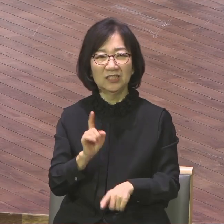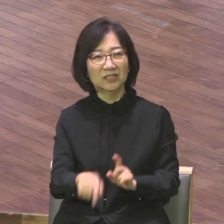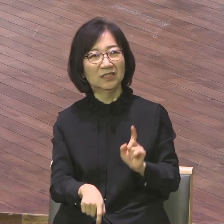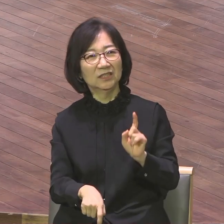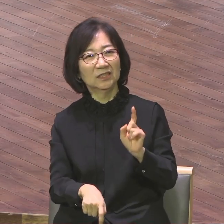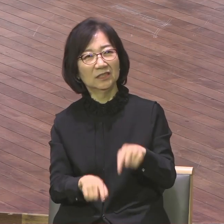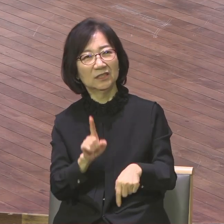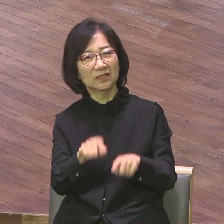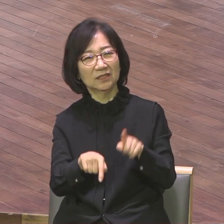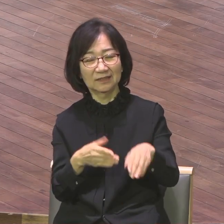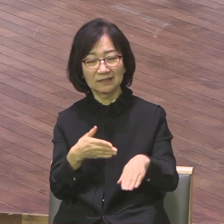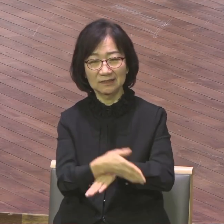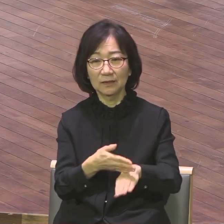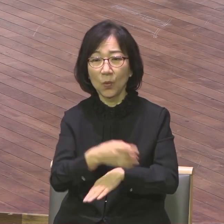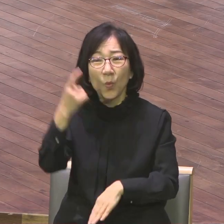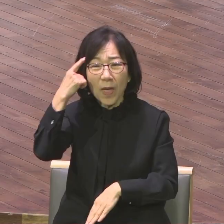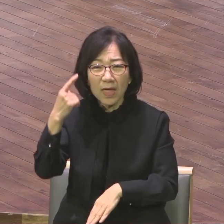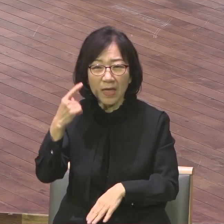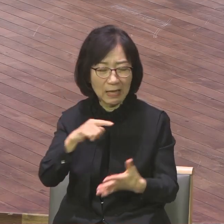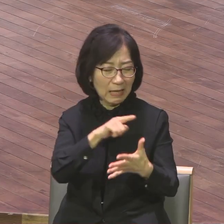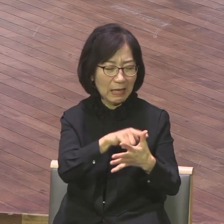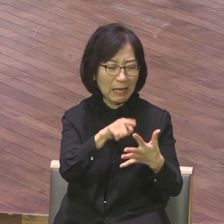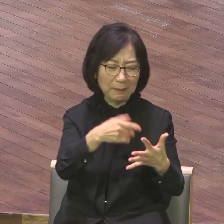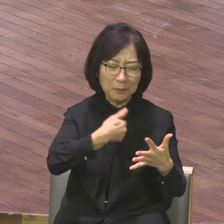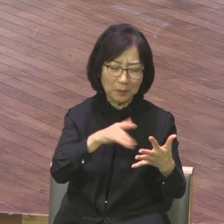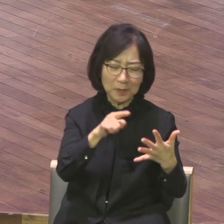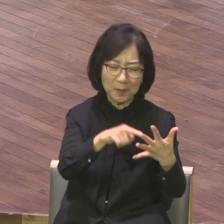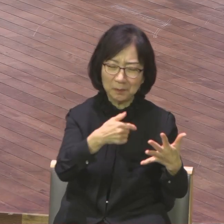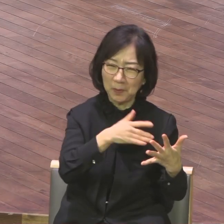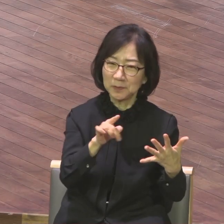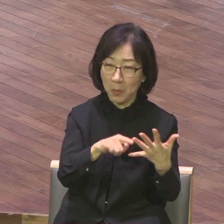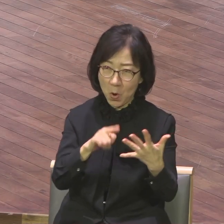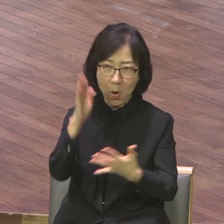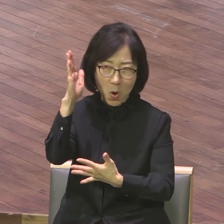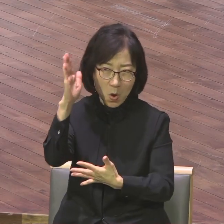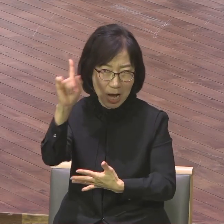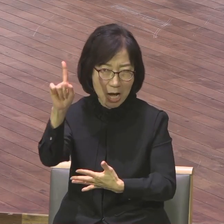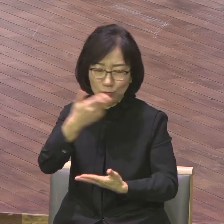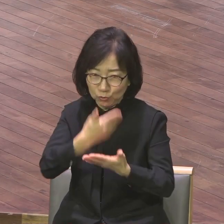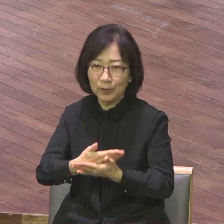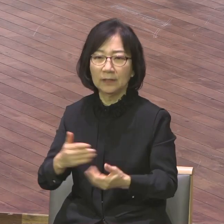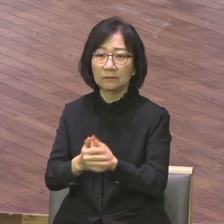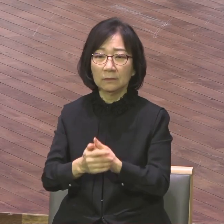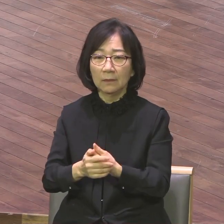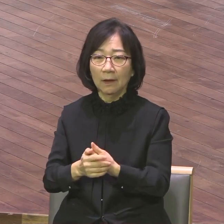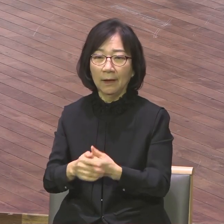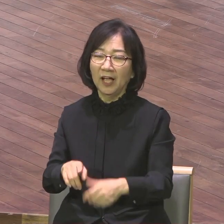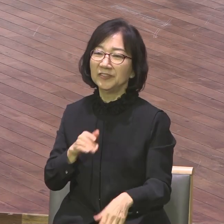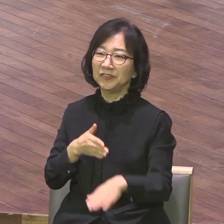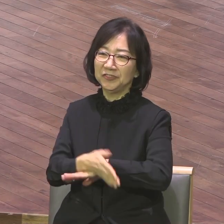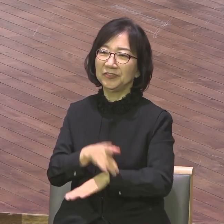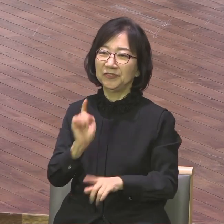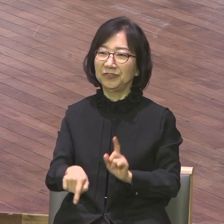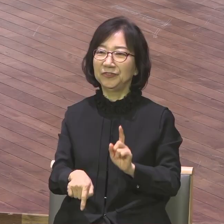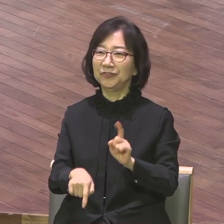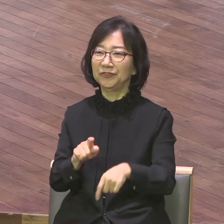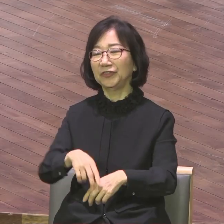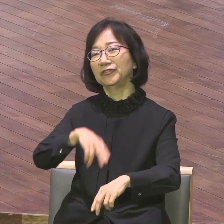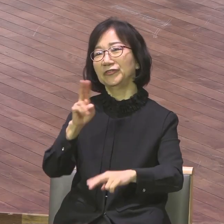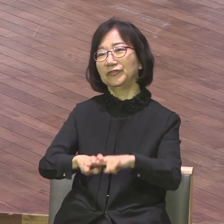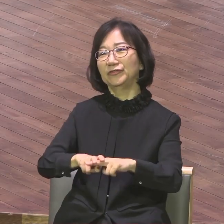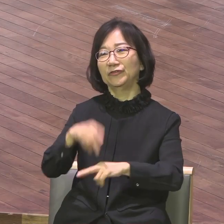지각하는 사람들 매주 지각하지요. 왜냐? 설교만 들으면 되니까.